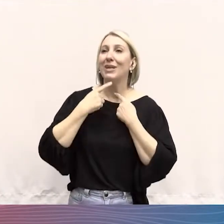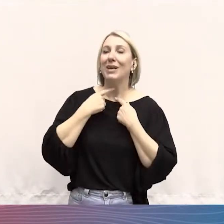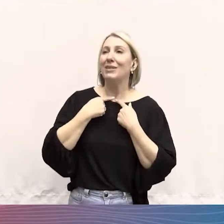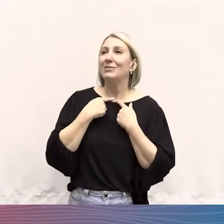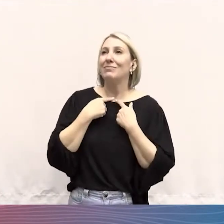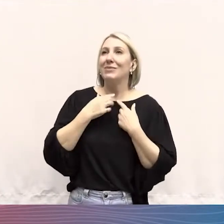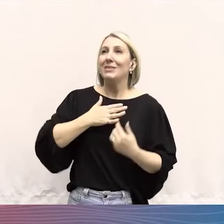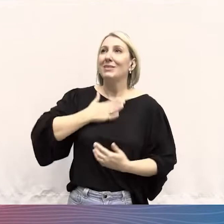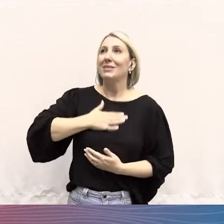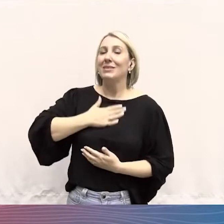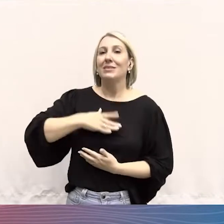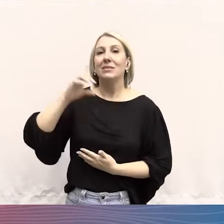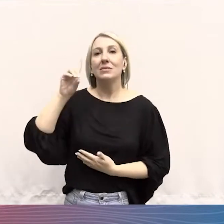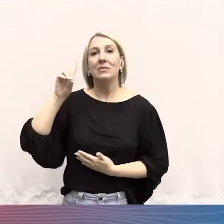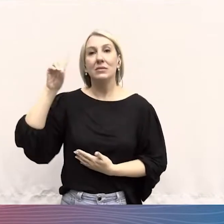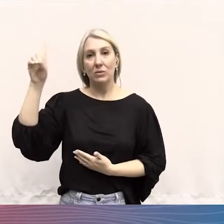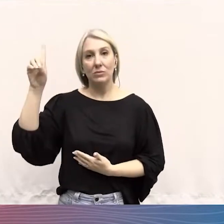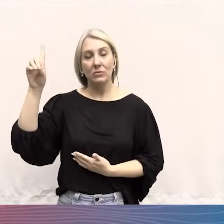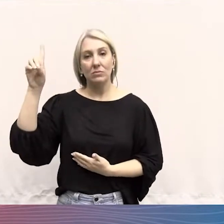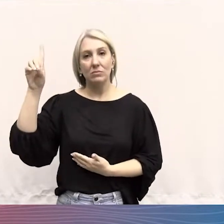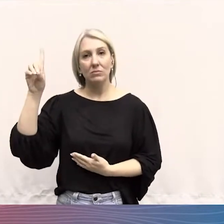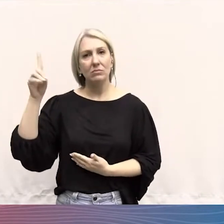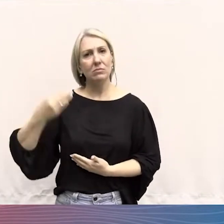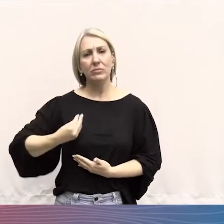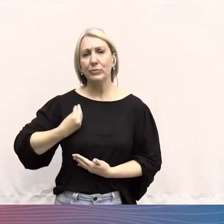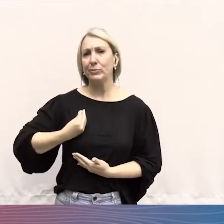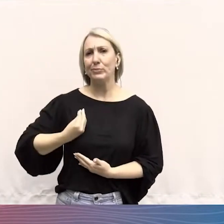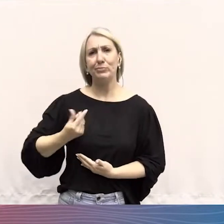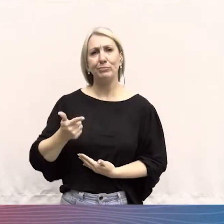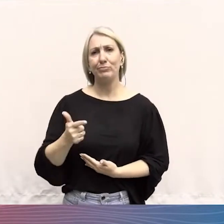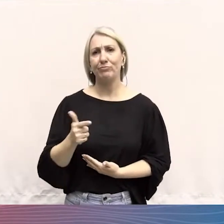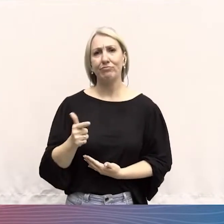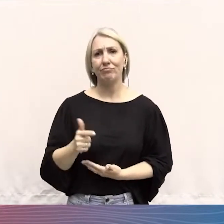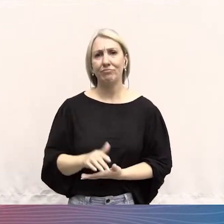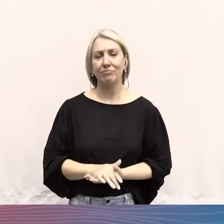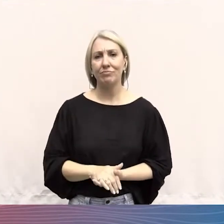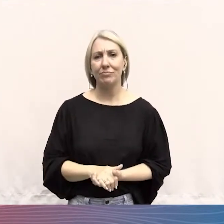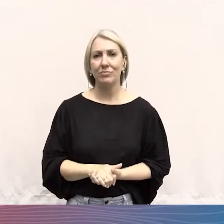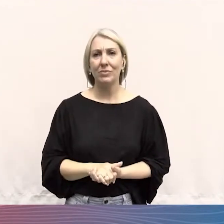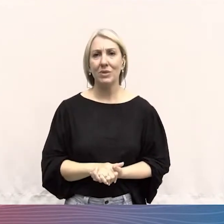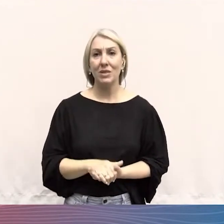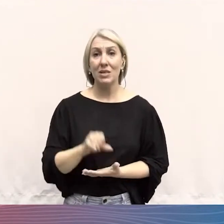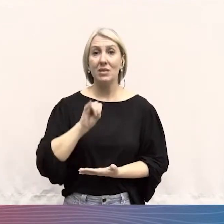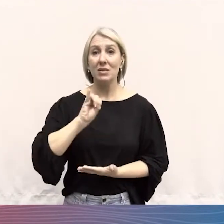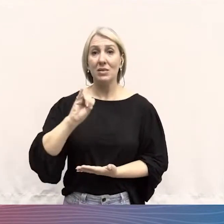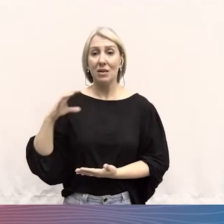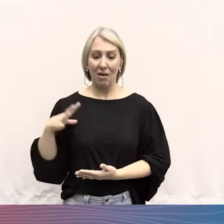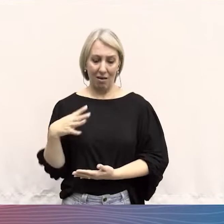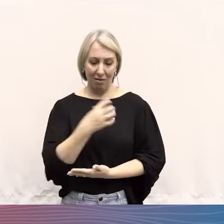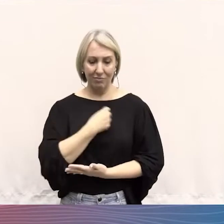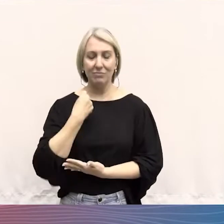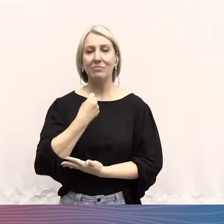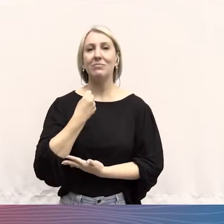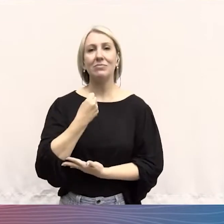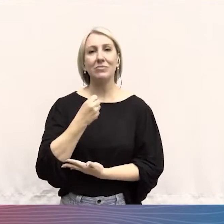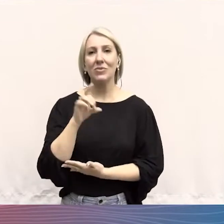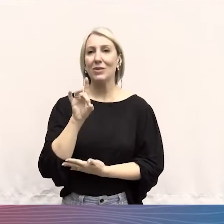existe isso. Para você ter a salvação, basta crer,